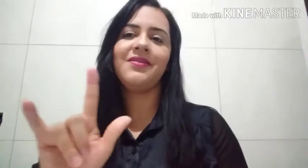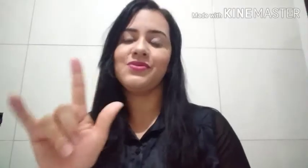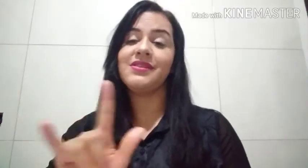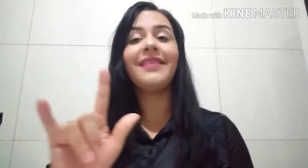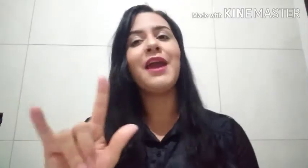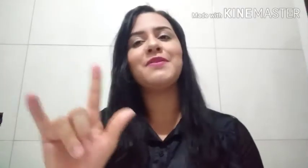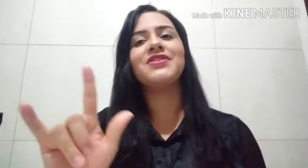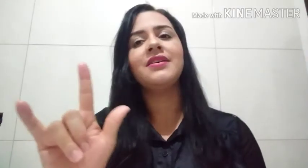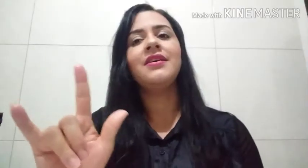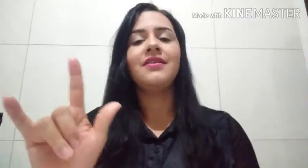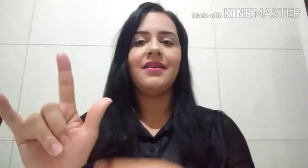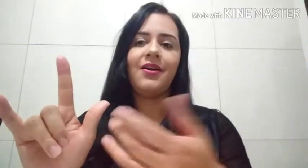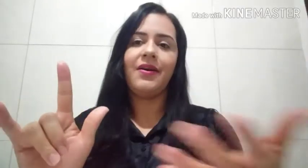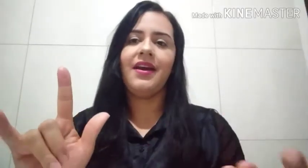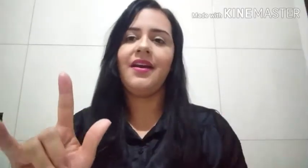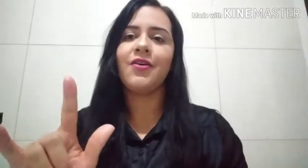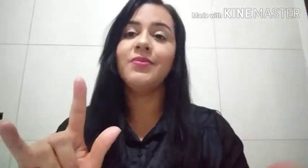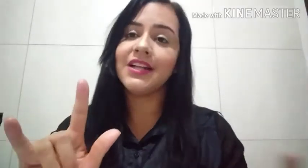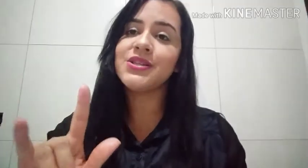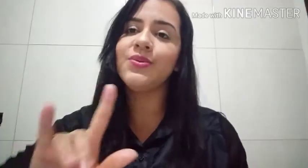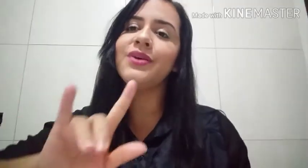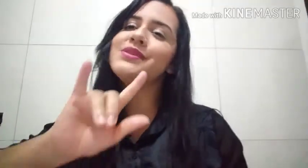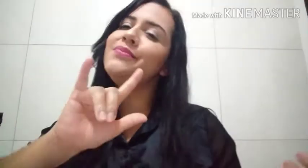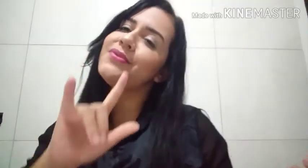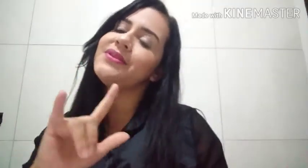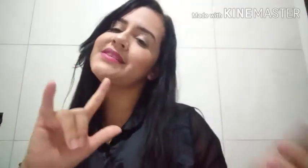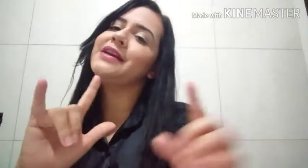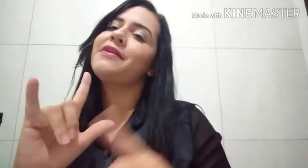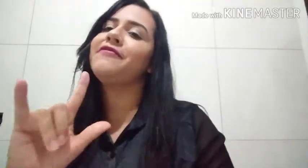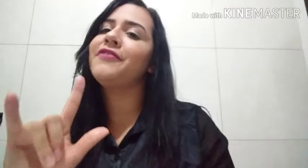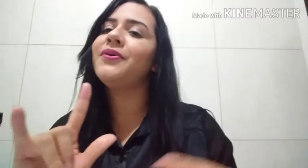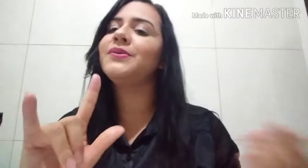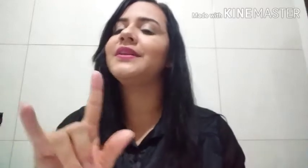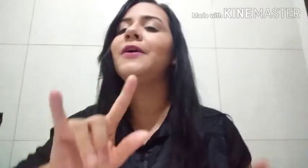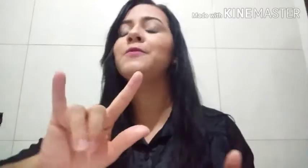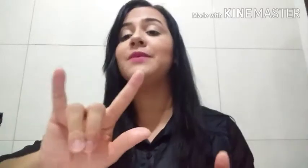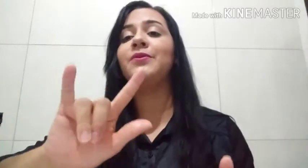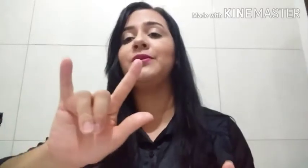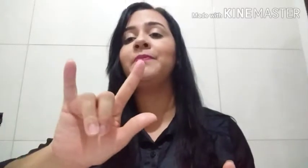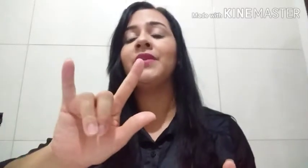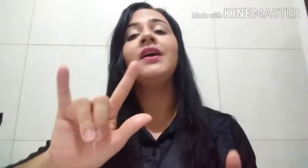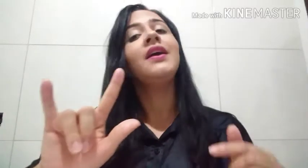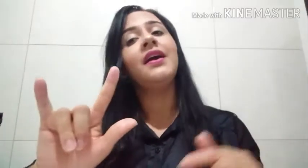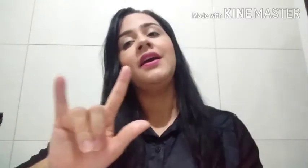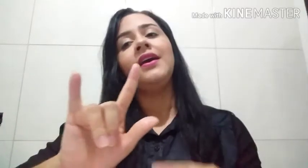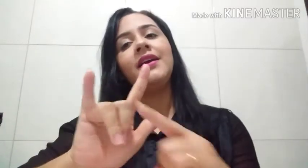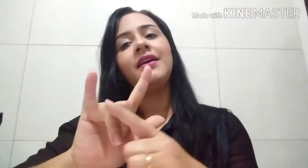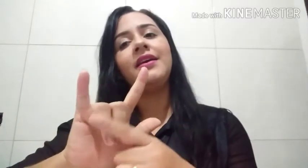Os intérpretes, a comunidade surda usa muito isso aqui para foto e tal, usa muito. Isso